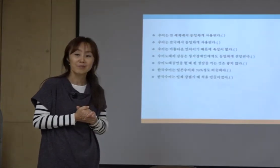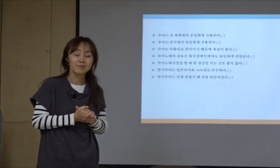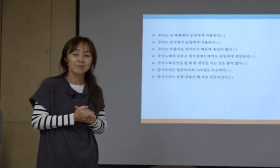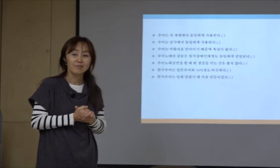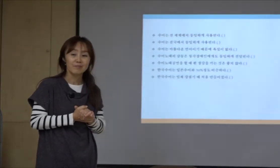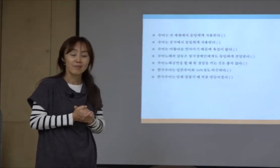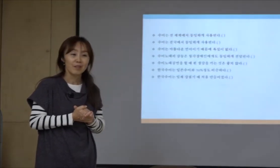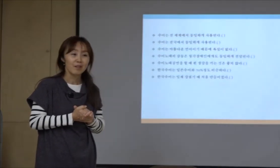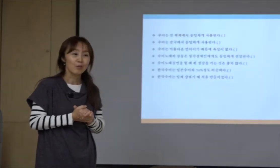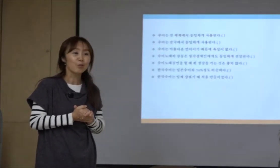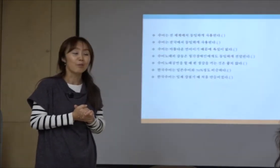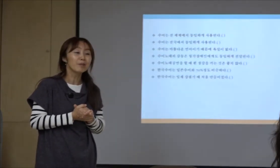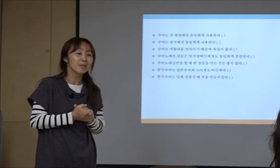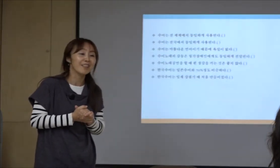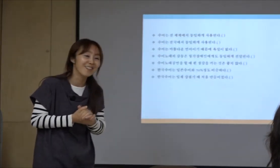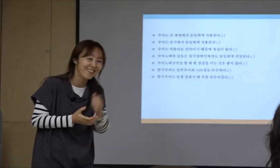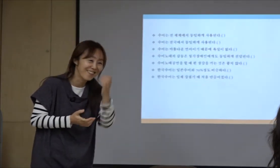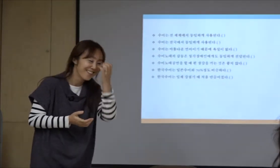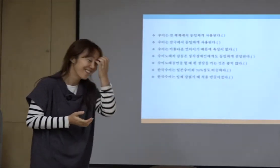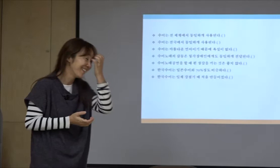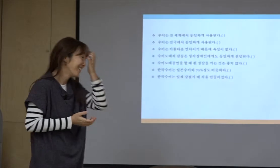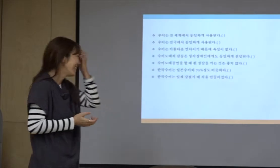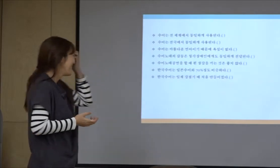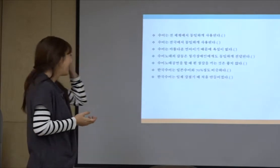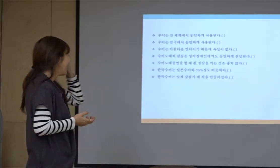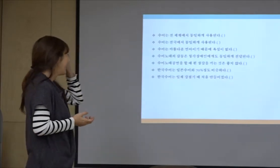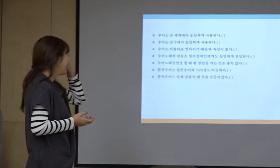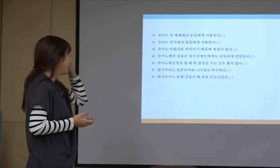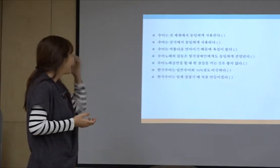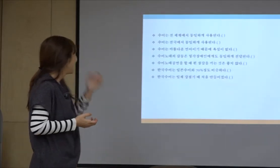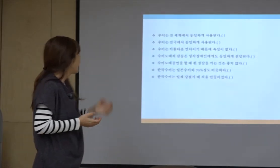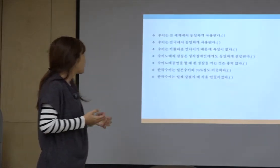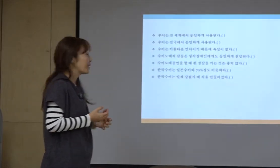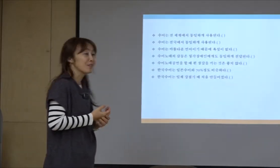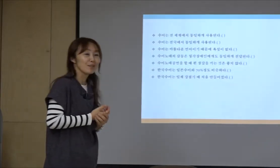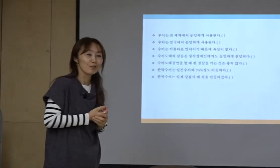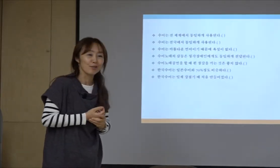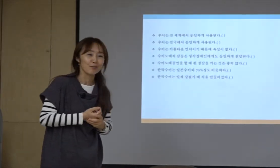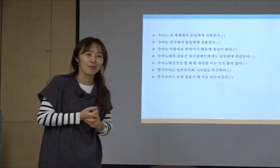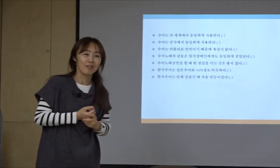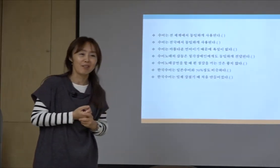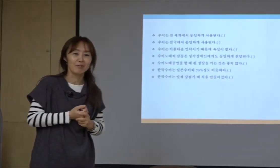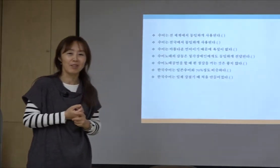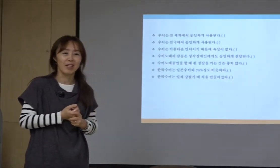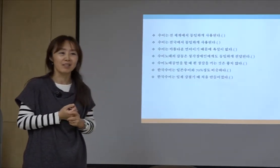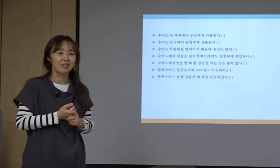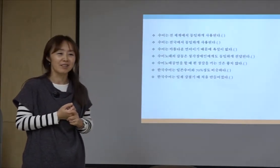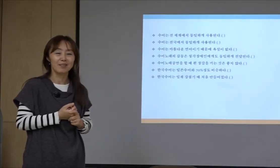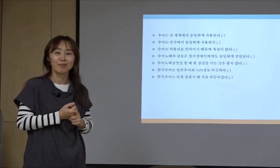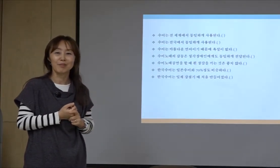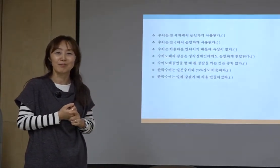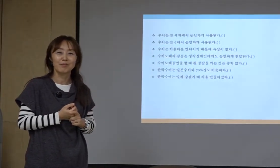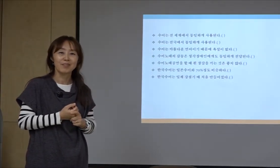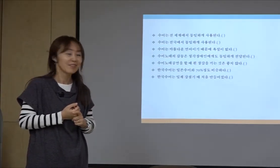있을 욕 겁나 많아요. 욕 있을 거 같아. 욕 많더라고요. 개새끼.